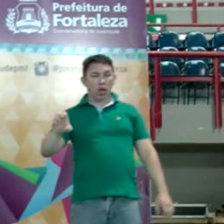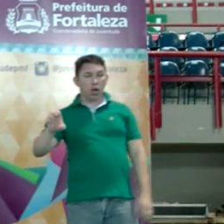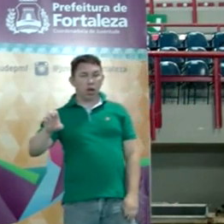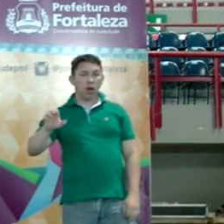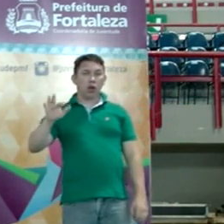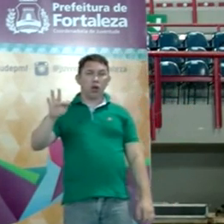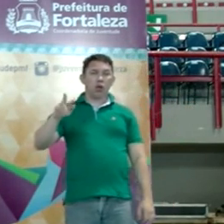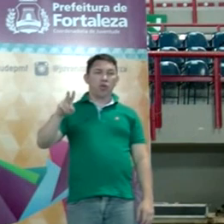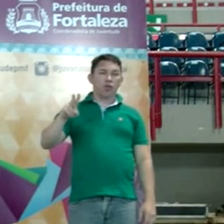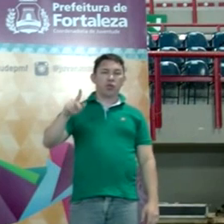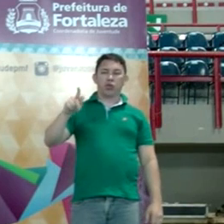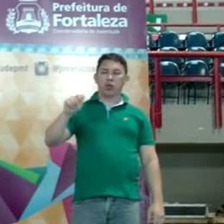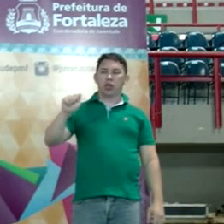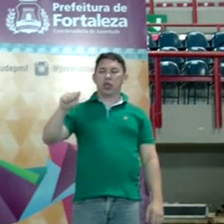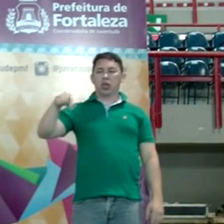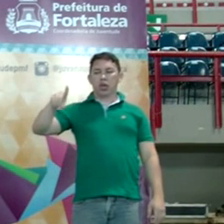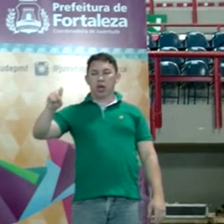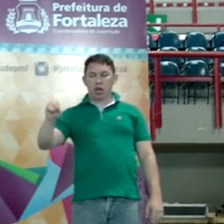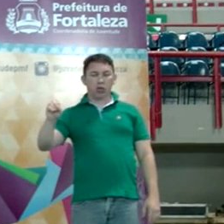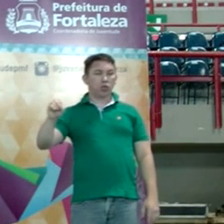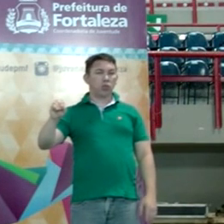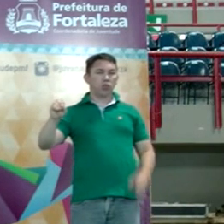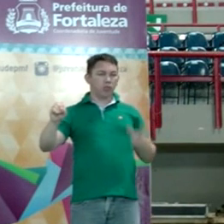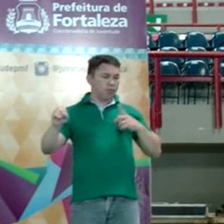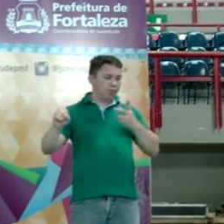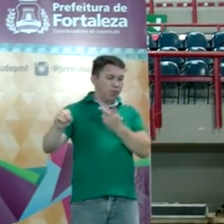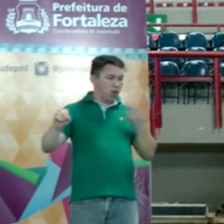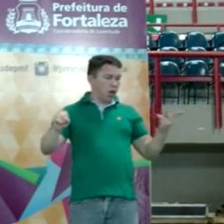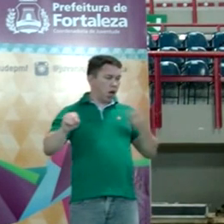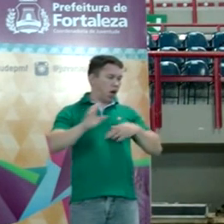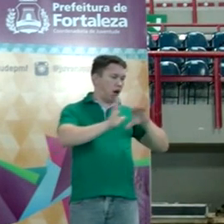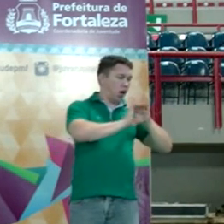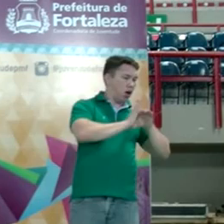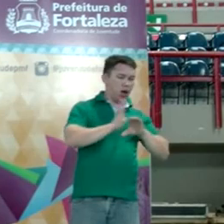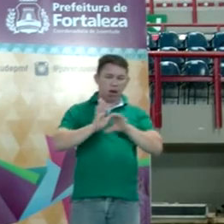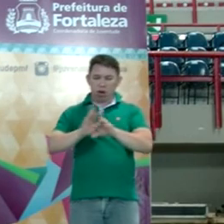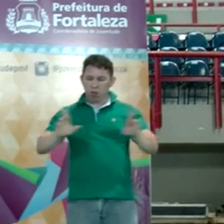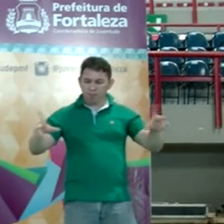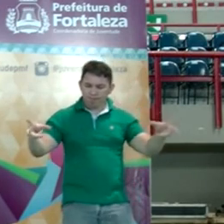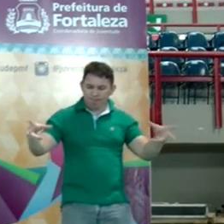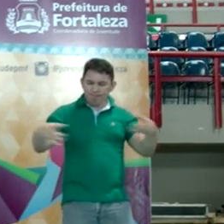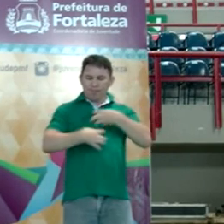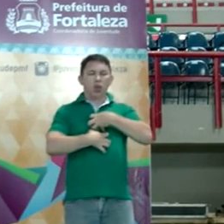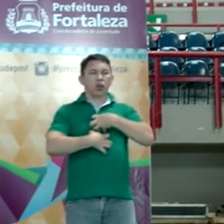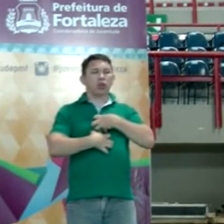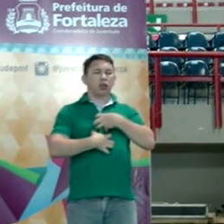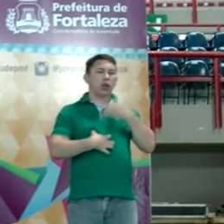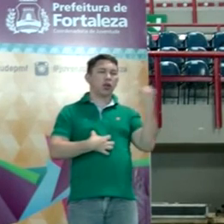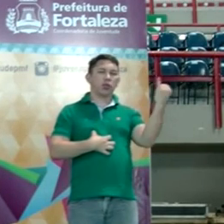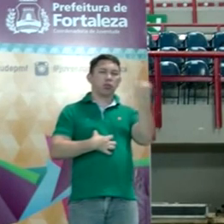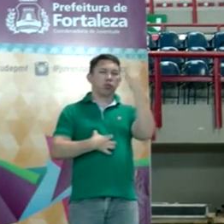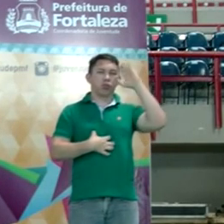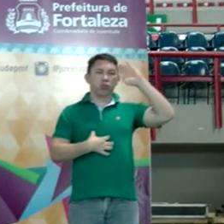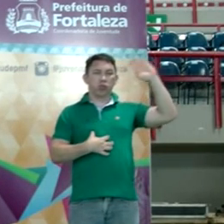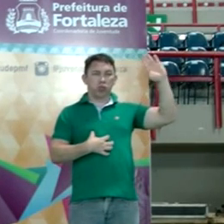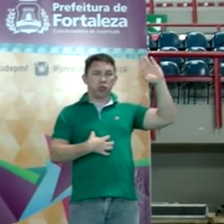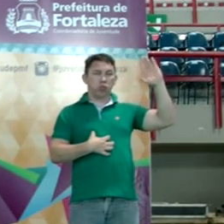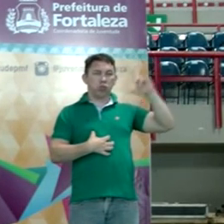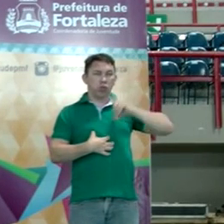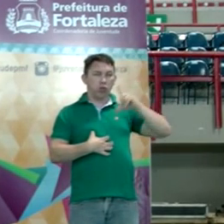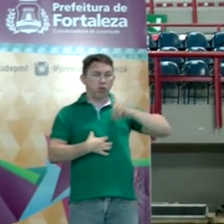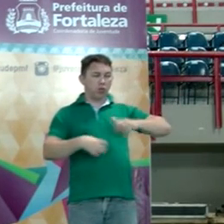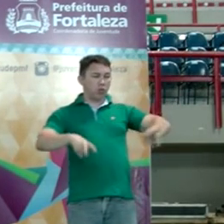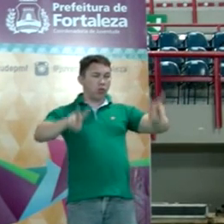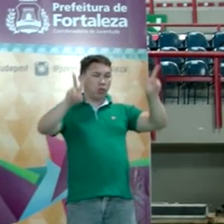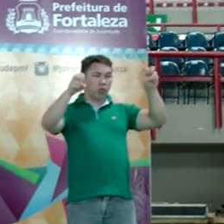saber diferenciar os dois, vai ser uma coisa fundamental. Eu vou puxar esse pontinho